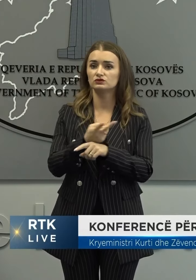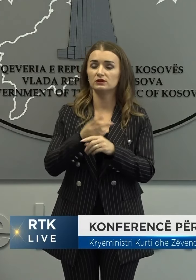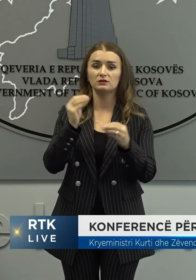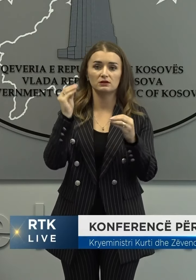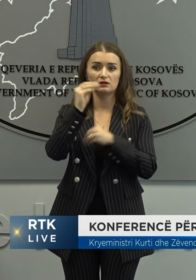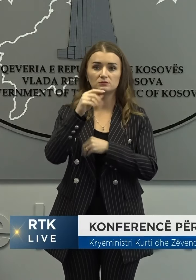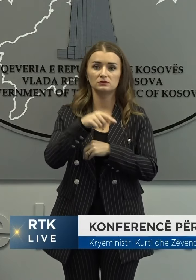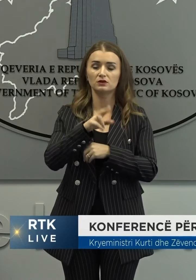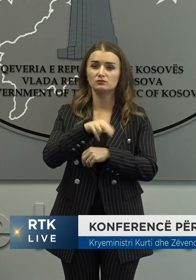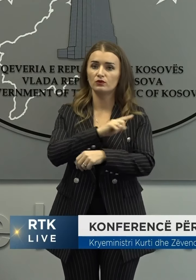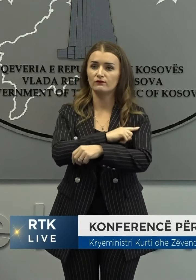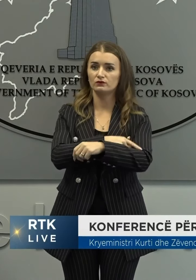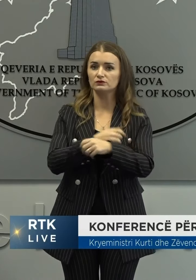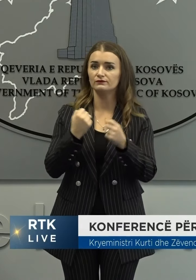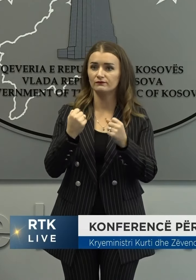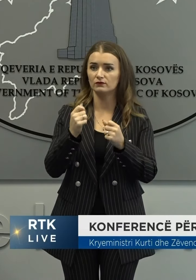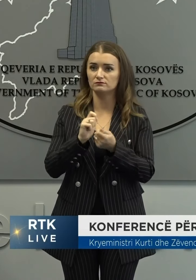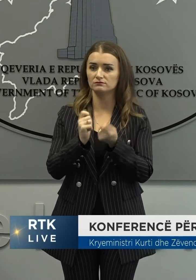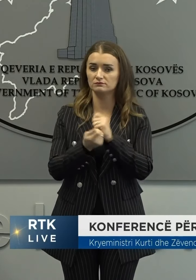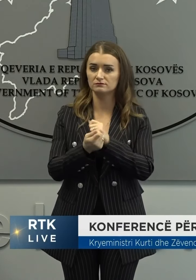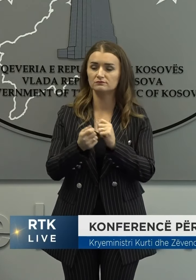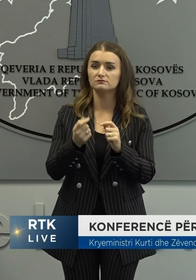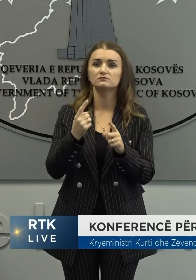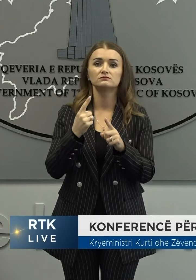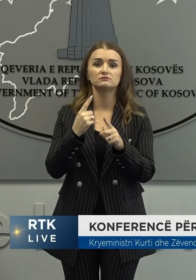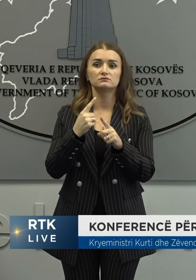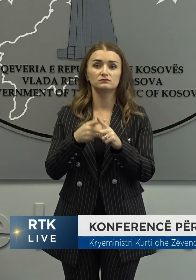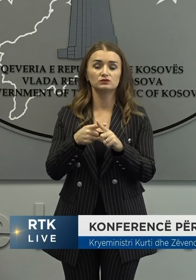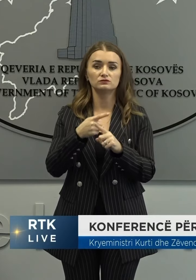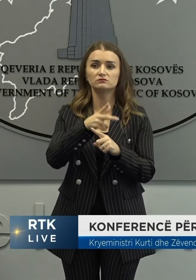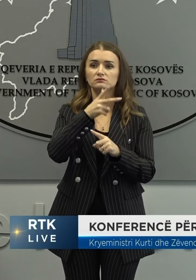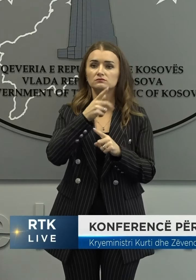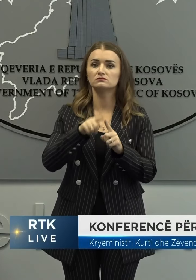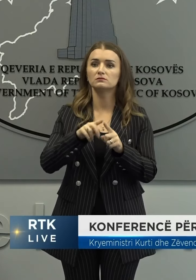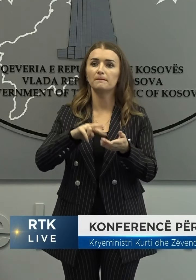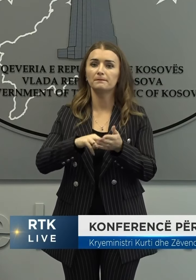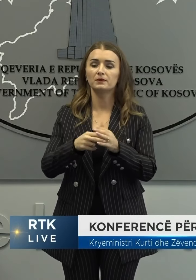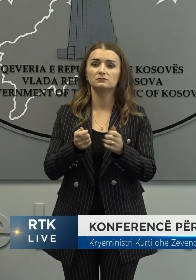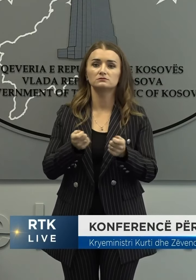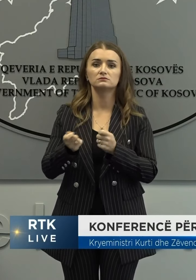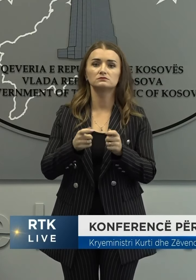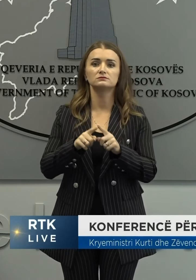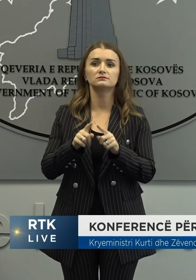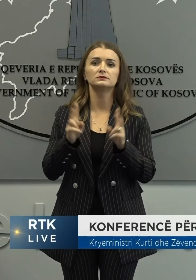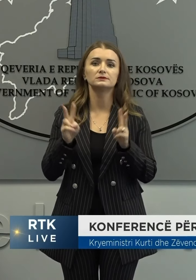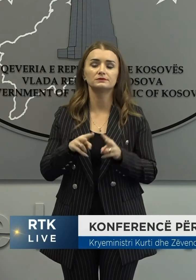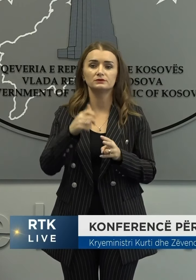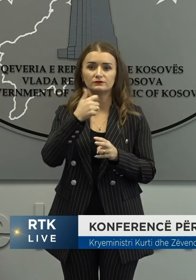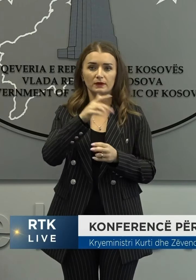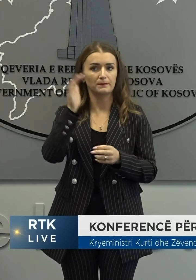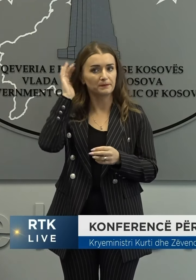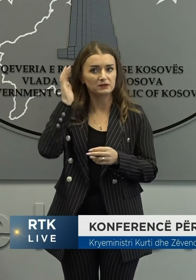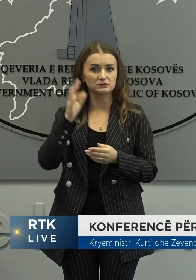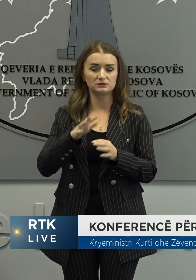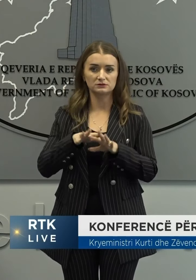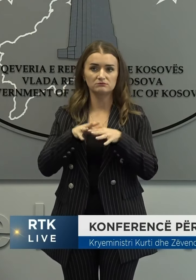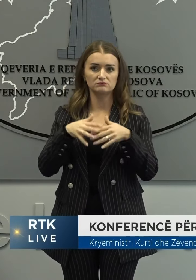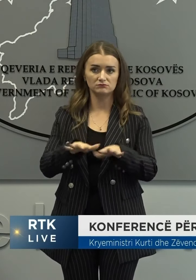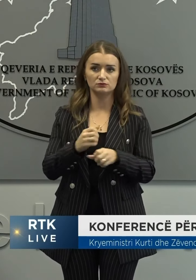administrative, krijimin e një sistemi transparent të kompenzimit së dhe organizim më të thjeshtuar të ministrive të linjes.